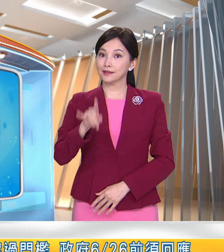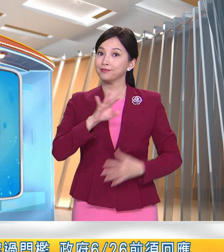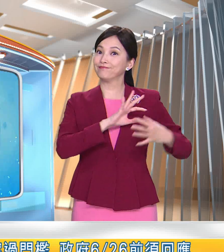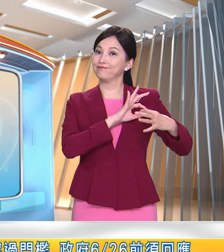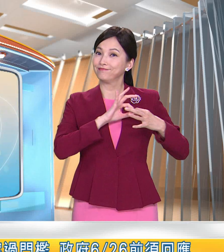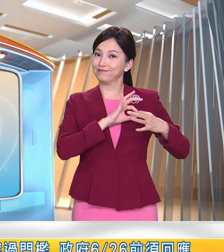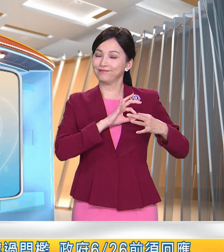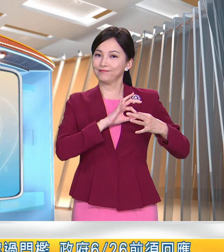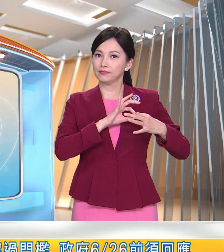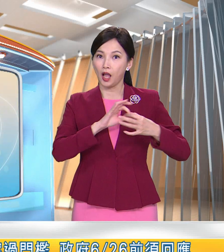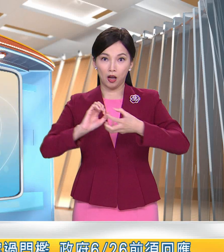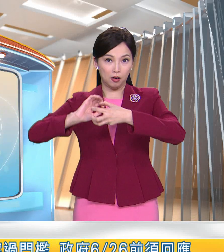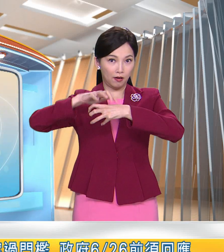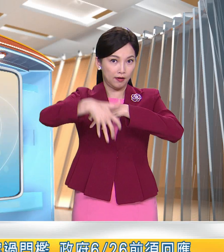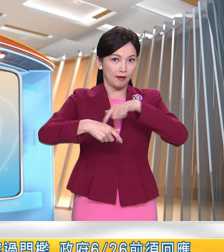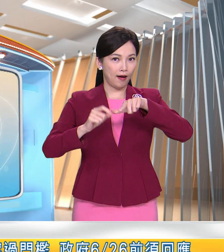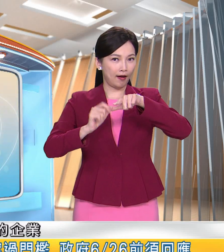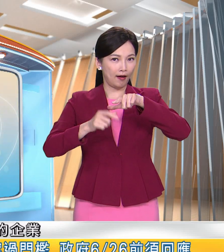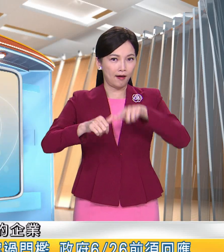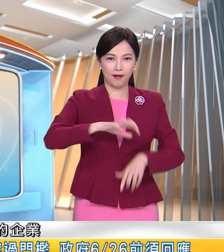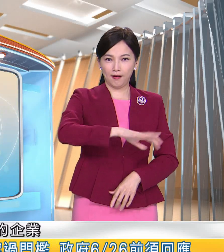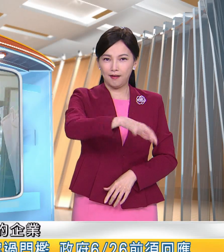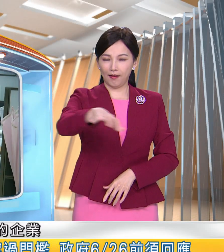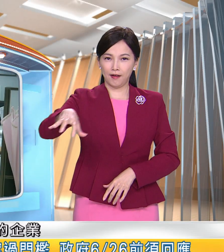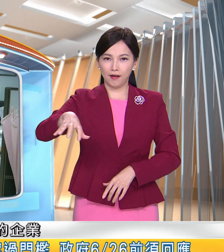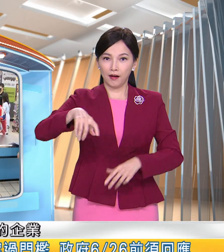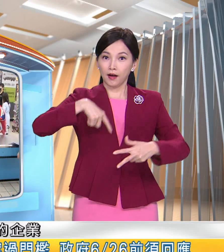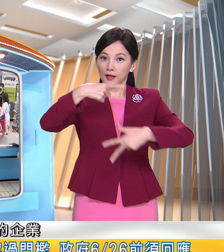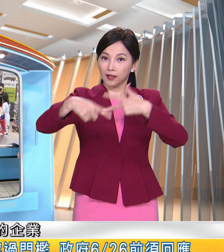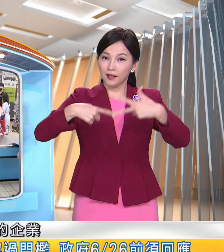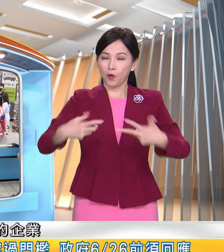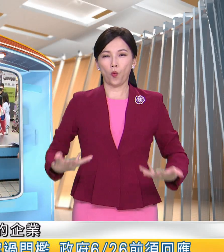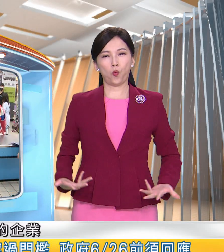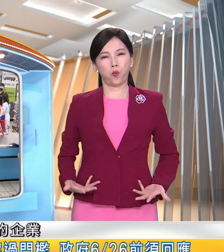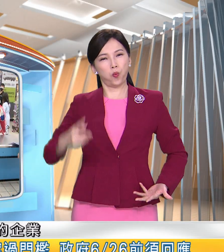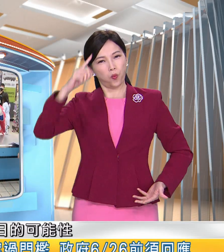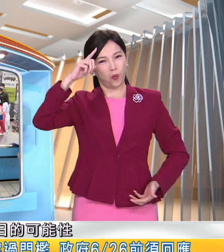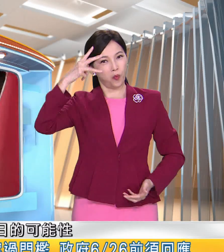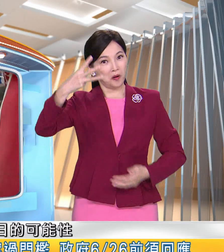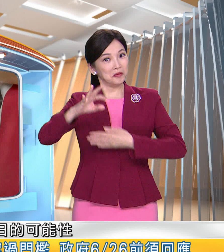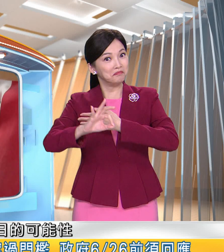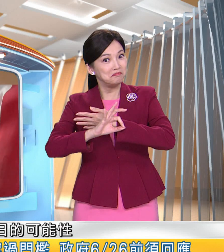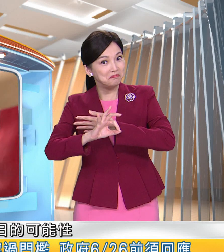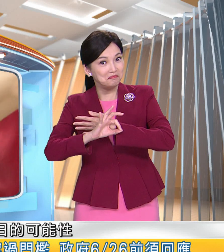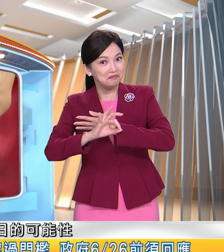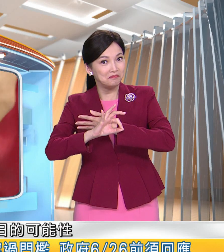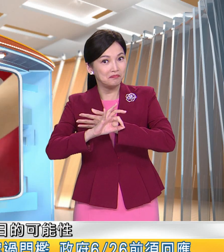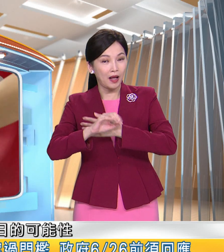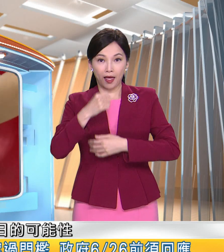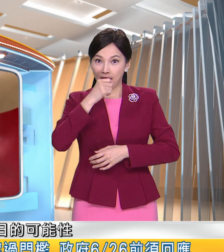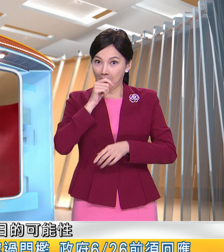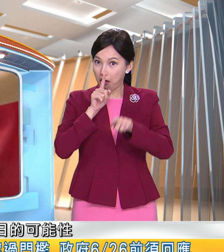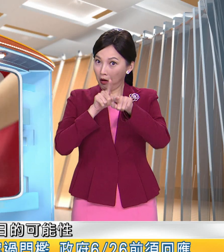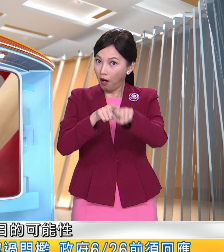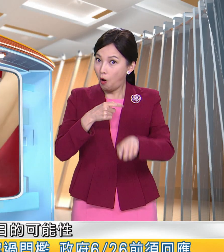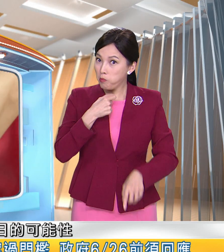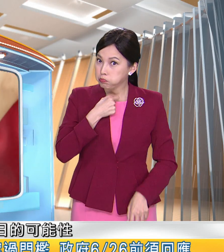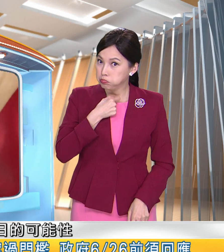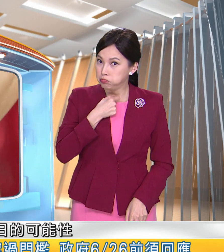首先来关心，全球有不少国家的企业正在实验周休三日的可能性，台